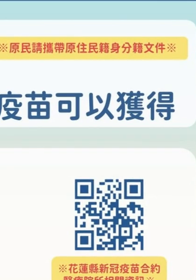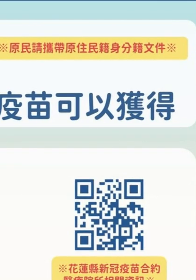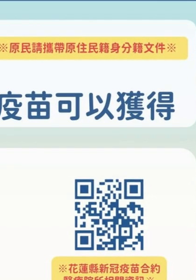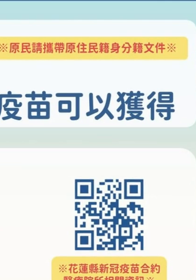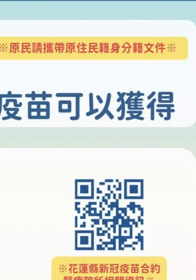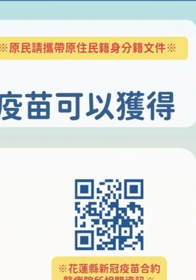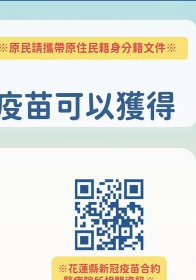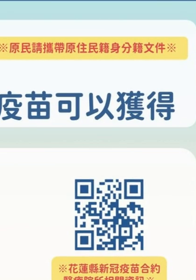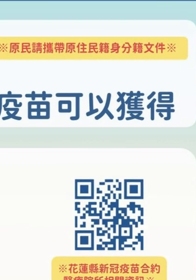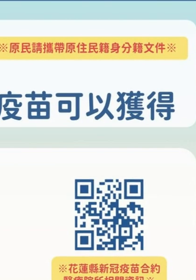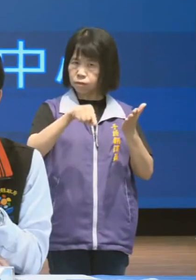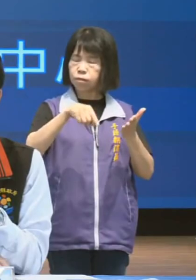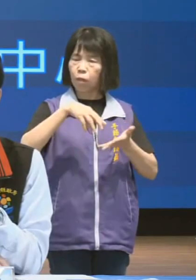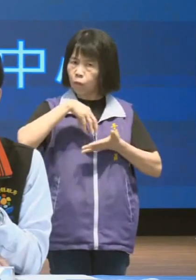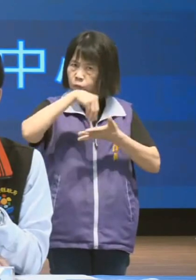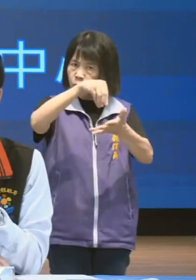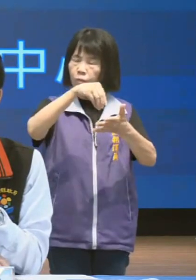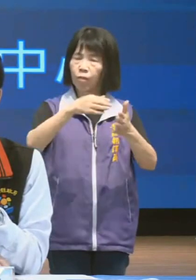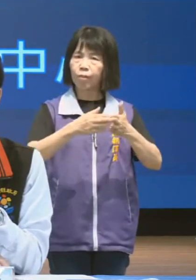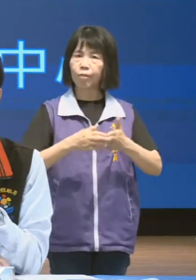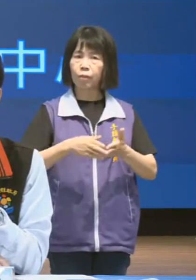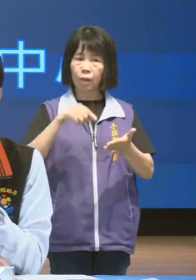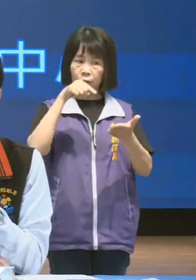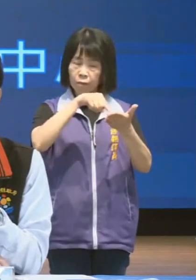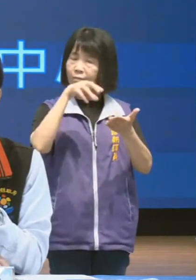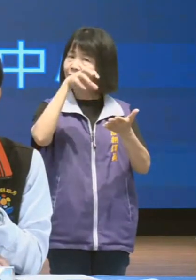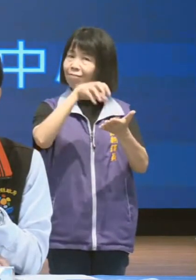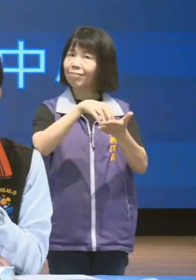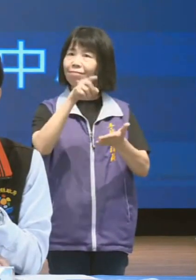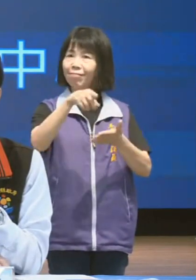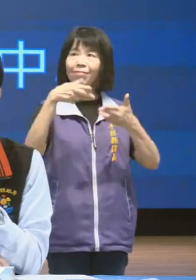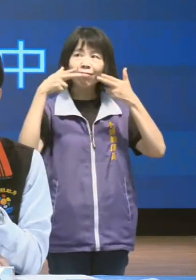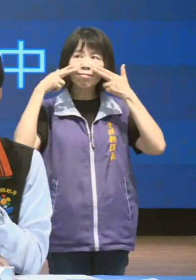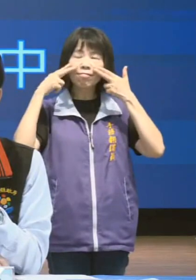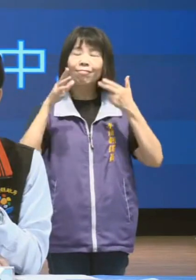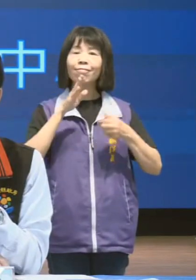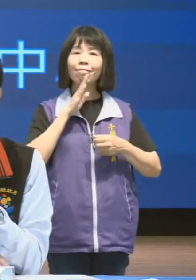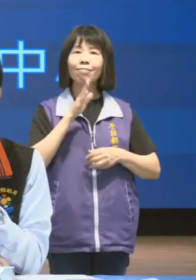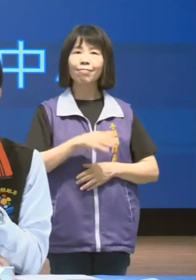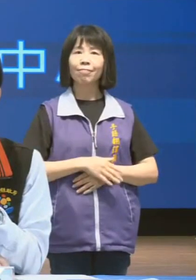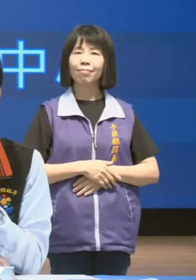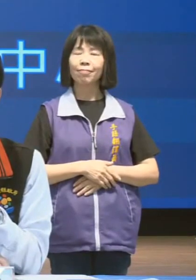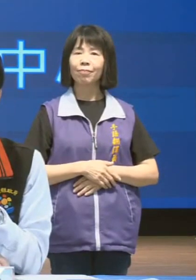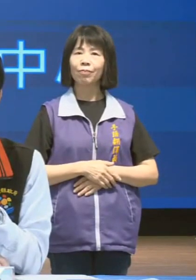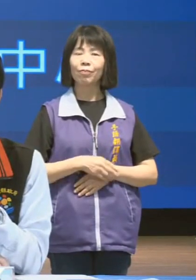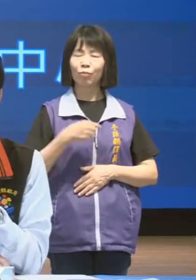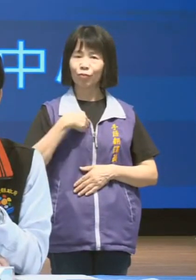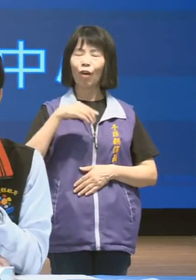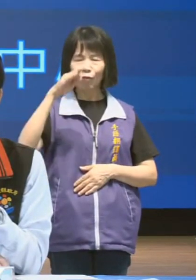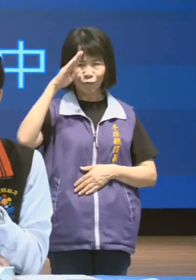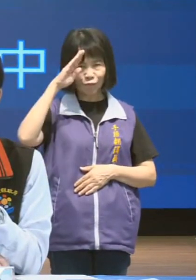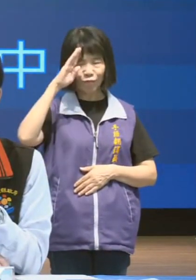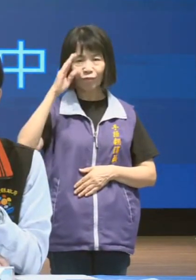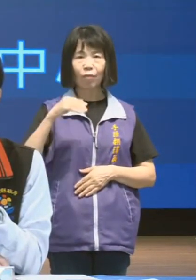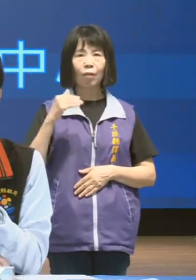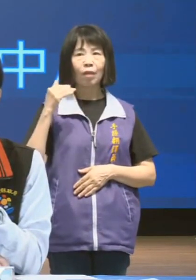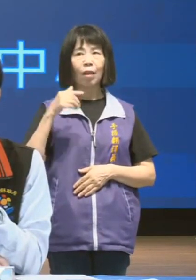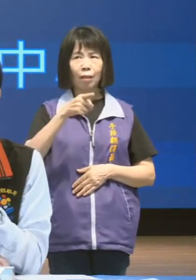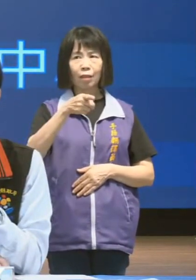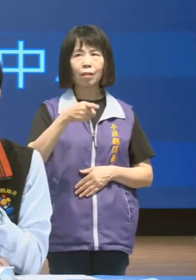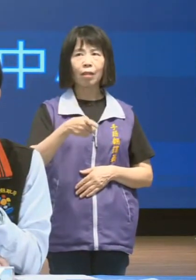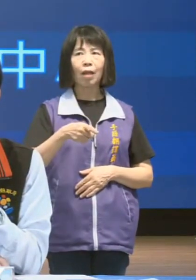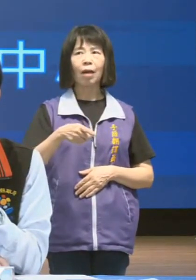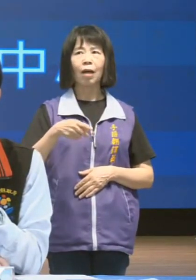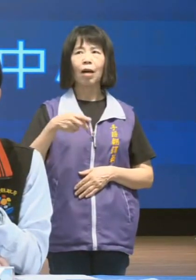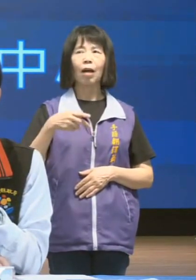因为只有户口名簿上可以证明你是原住民，所以在这边很抱歉，虽然说让你觉得很不